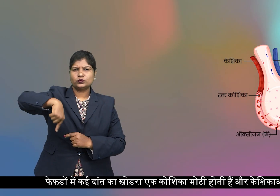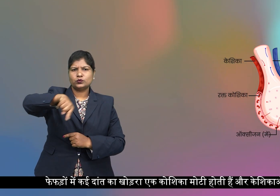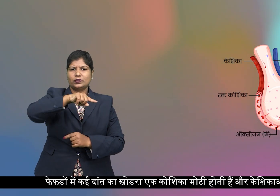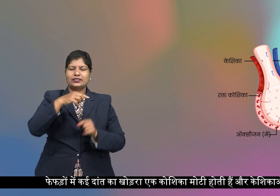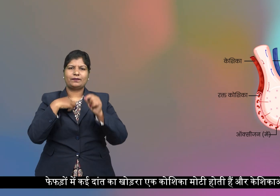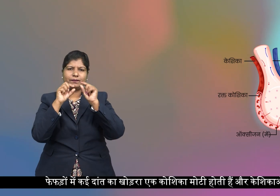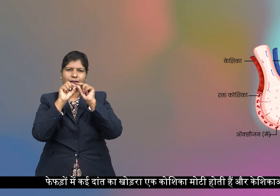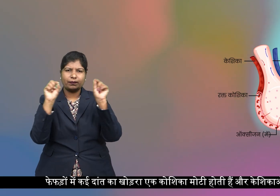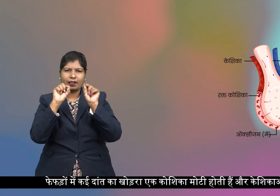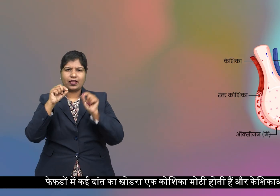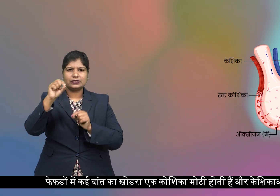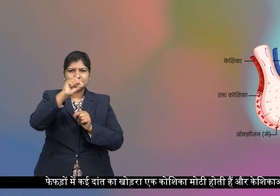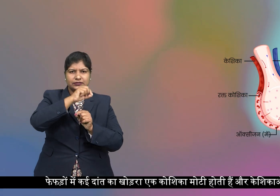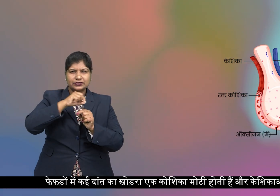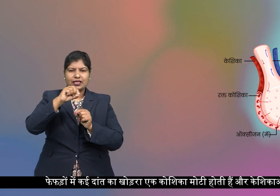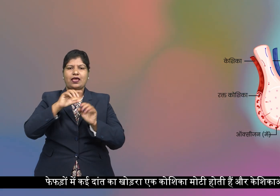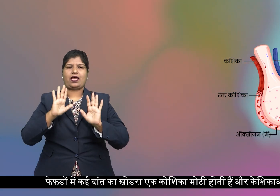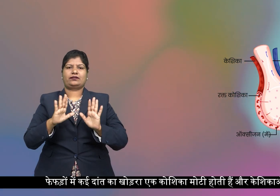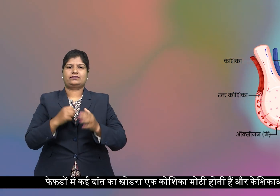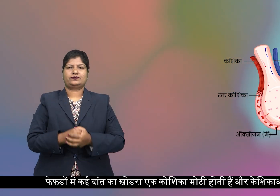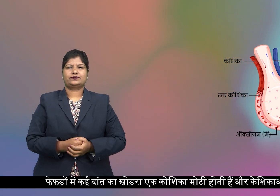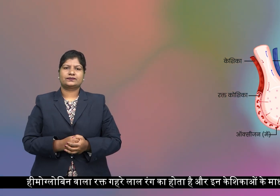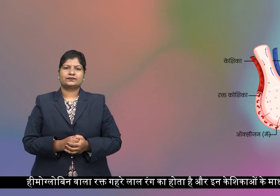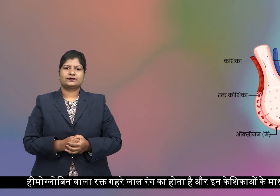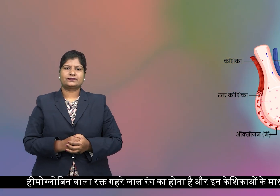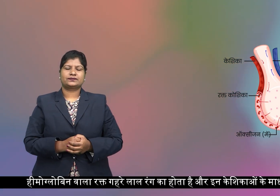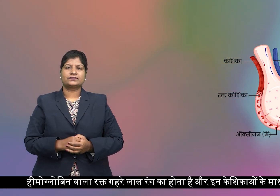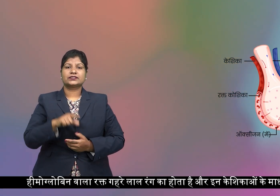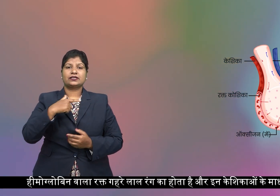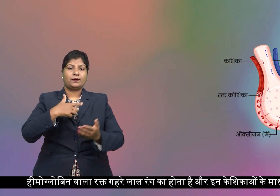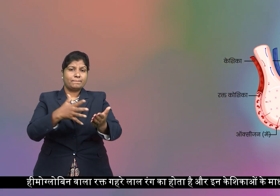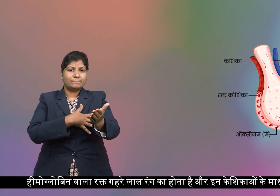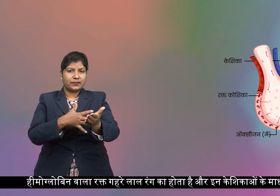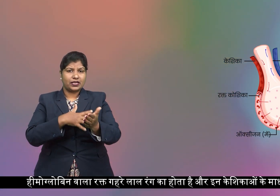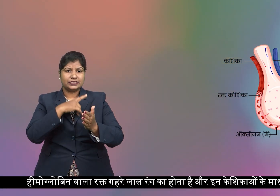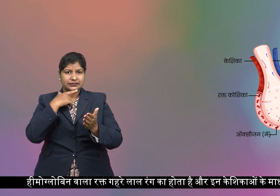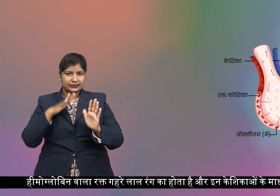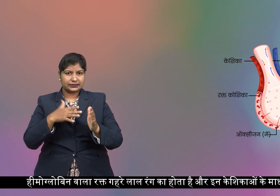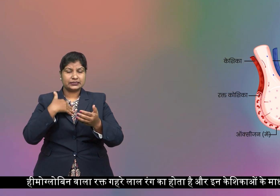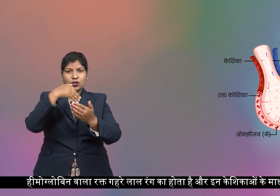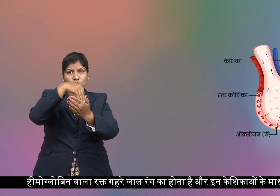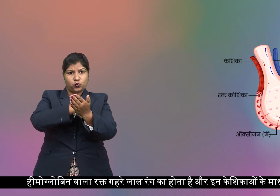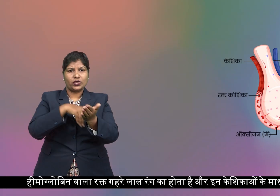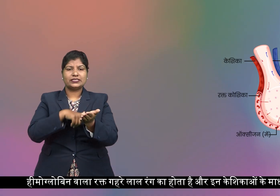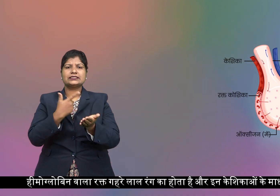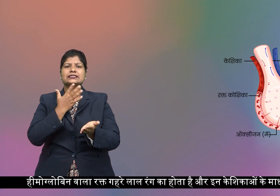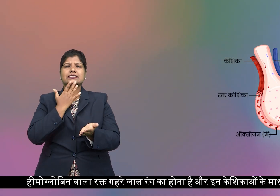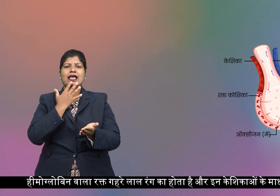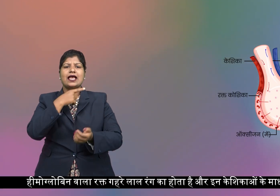और कोशिकाओं से घिरी होती है। हीमोग्लोबिन वाला रक्त गहरे लाल रंग का होता